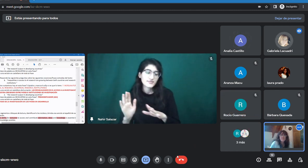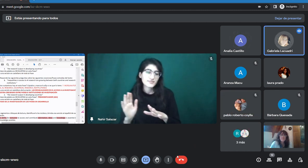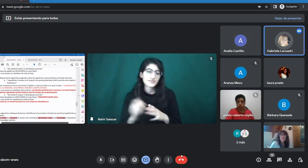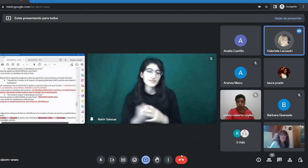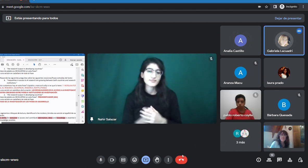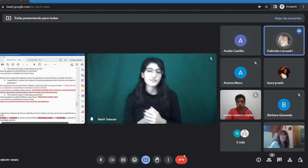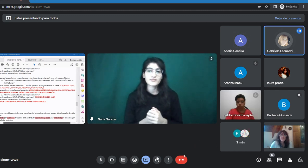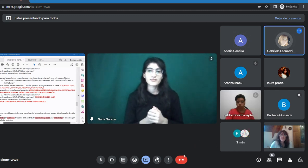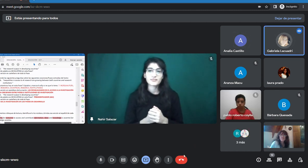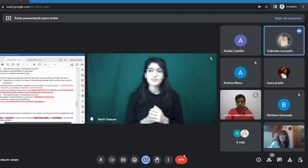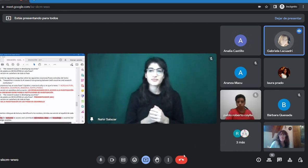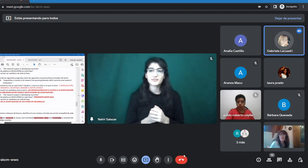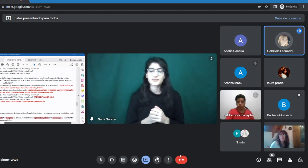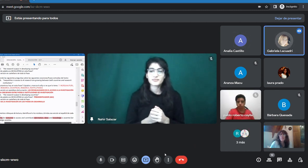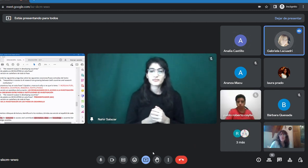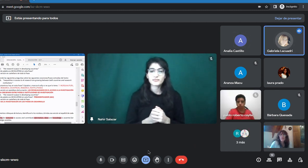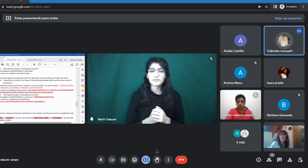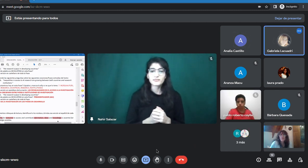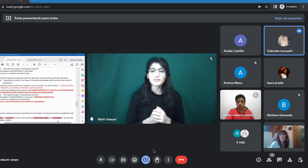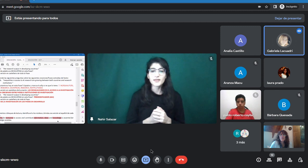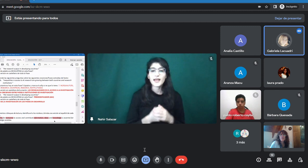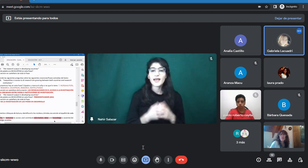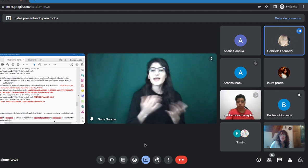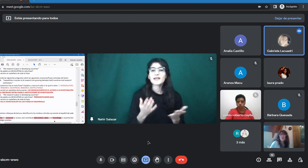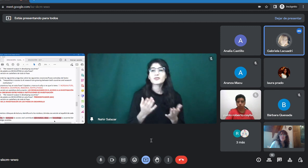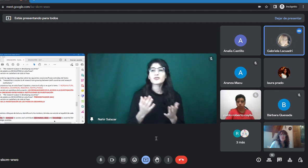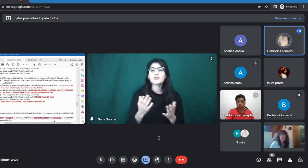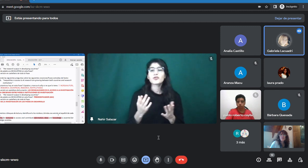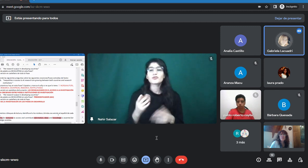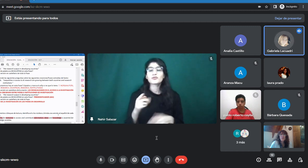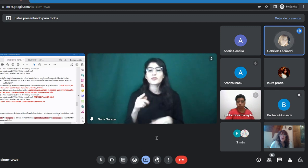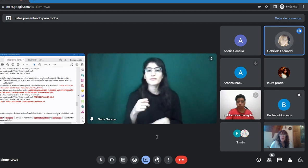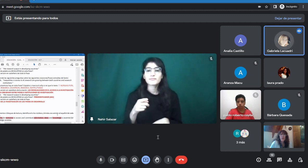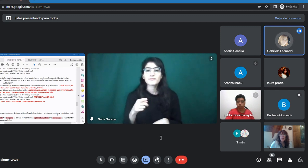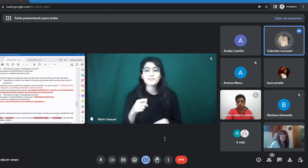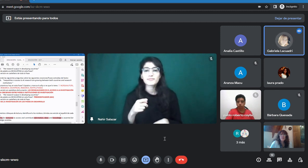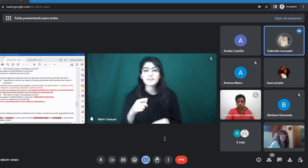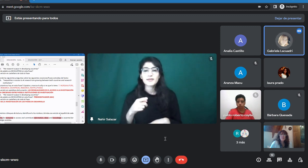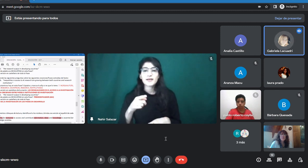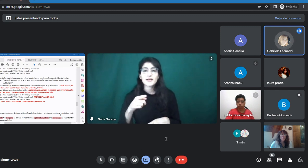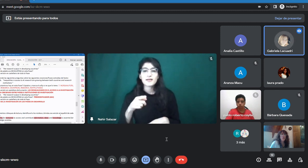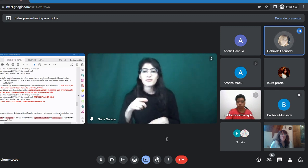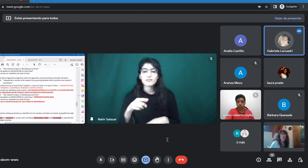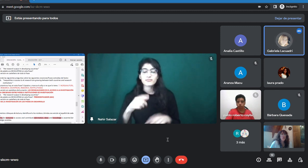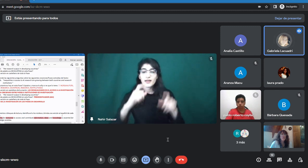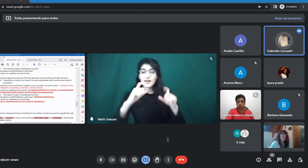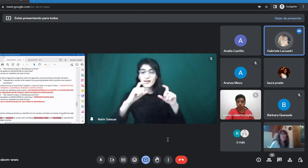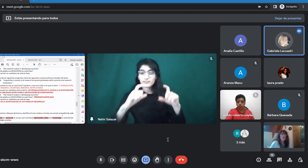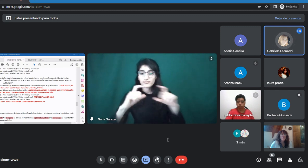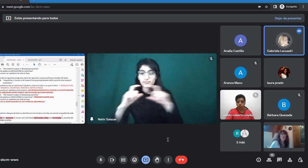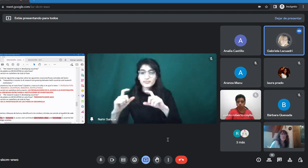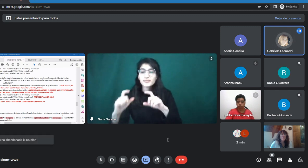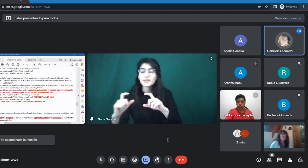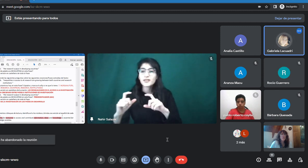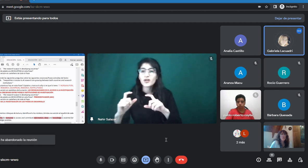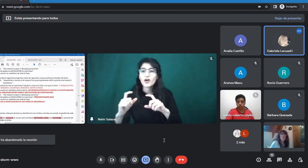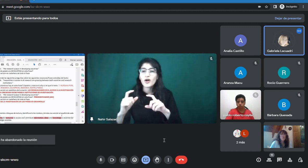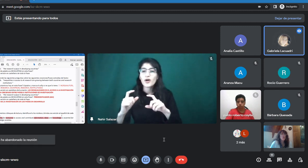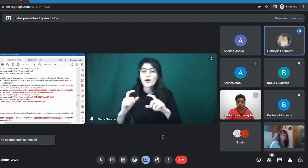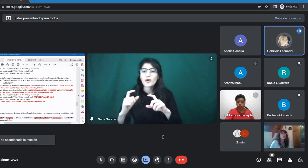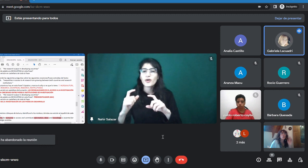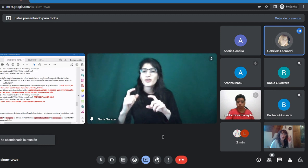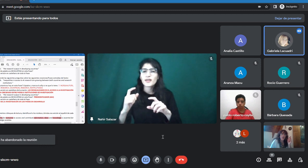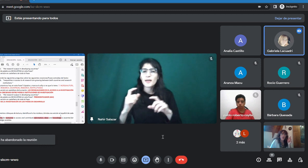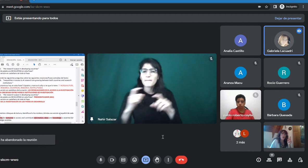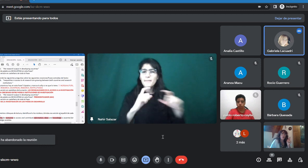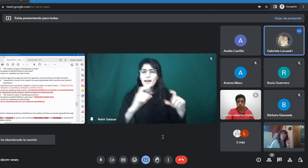Entonces, profe, la idea de la separación en bloques básicamente es que cada bloque funcione con